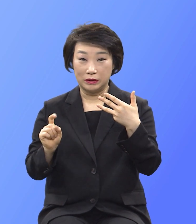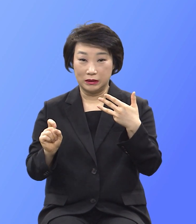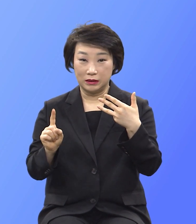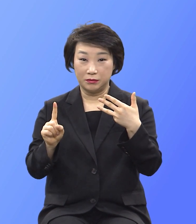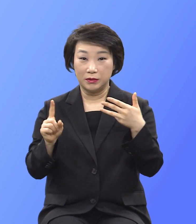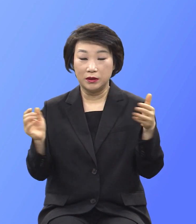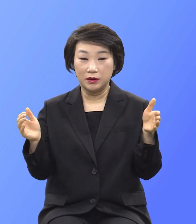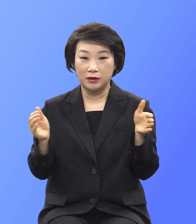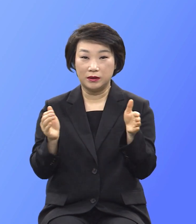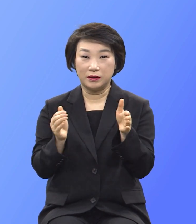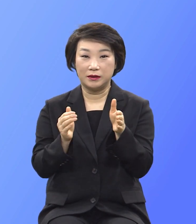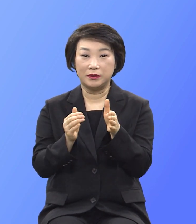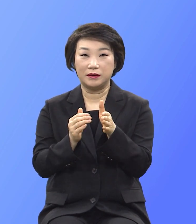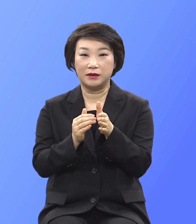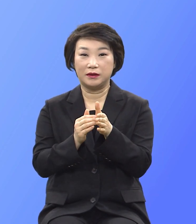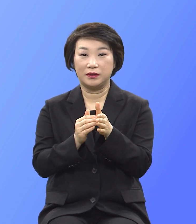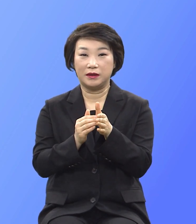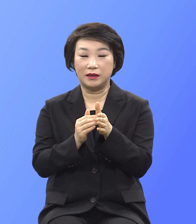5절에서